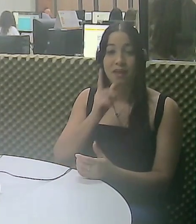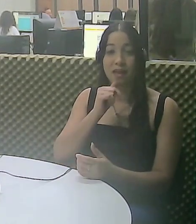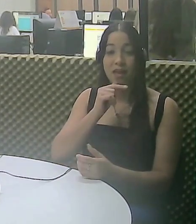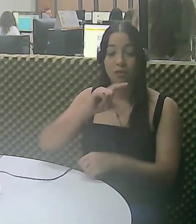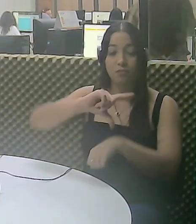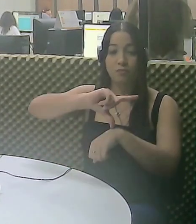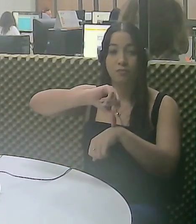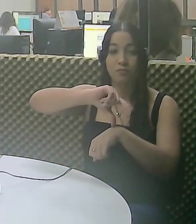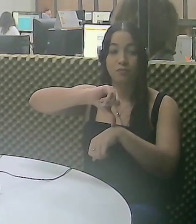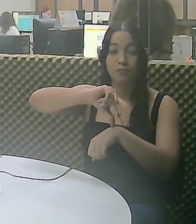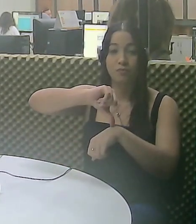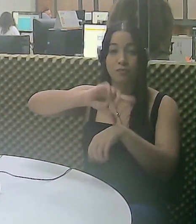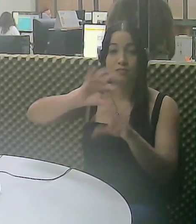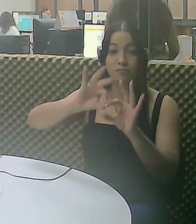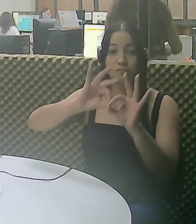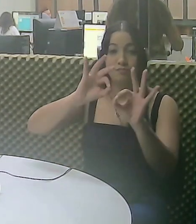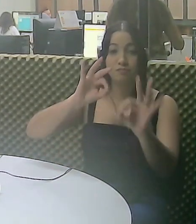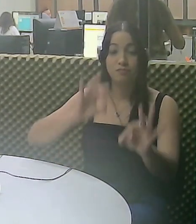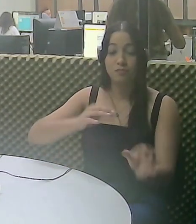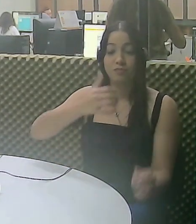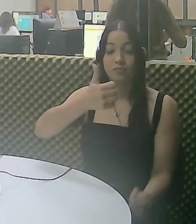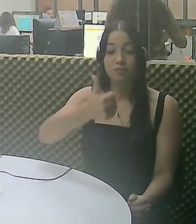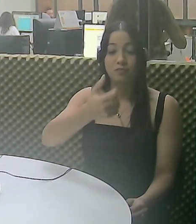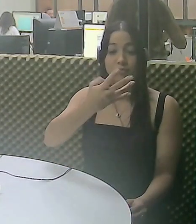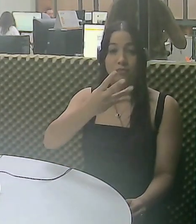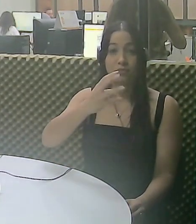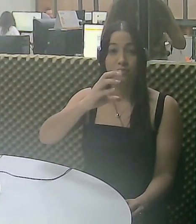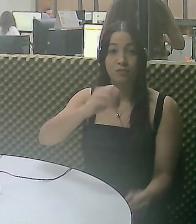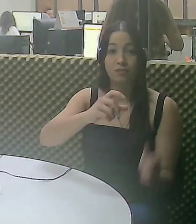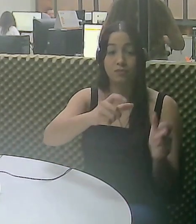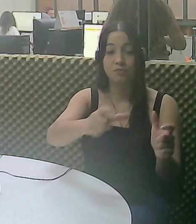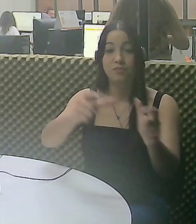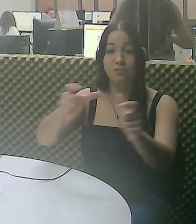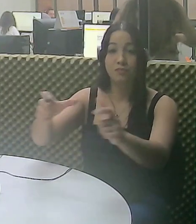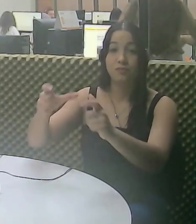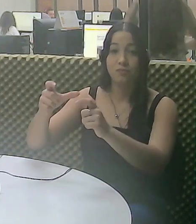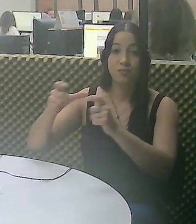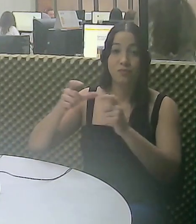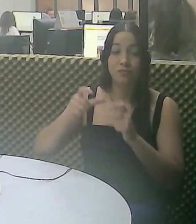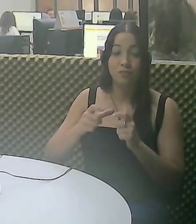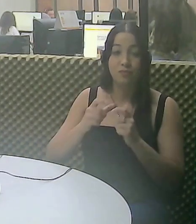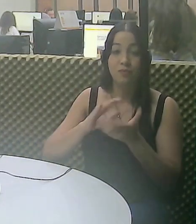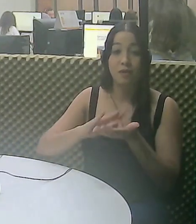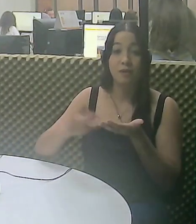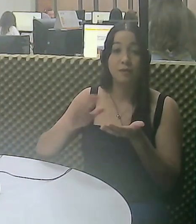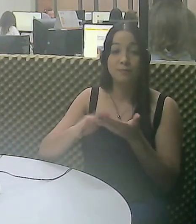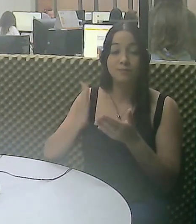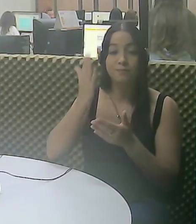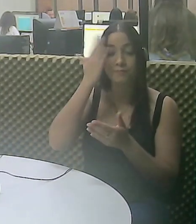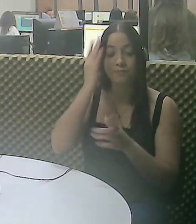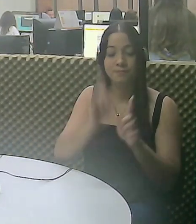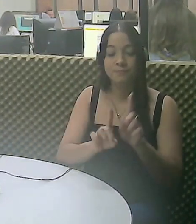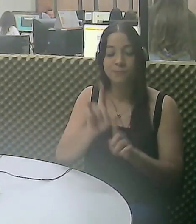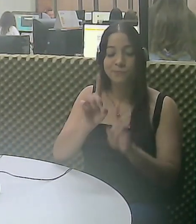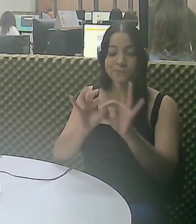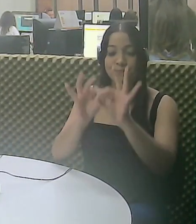Hidrômetros com telemetria. Já são 140 unidades que permitem medição de consumo à distância em